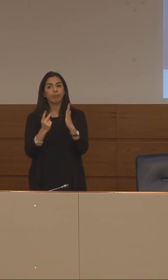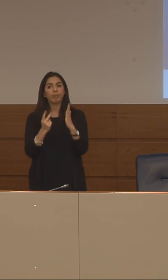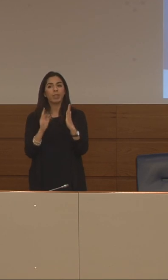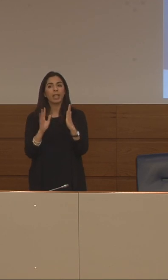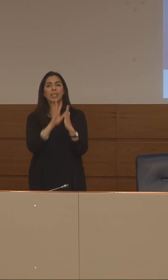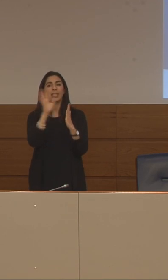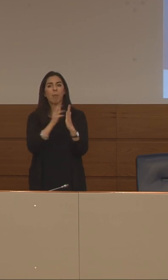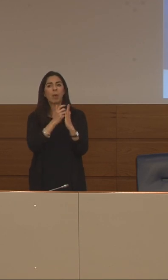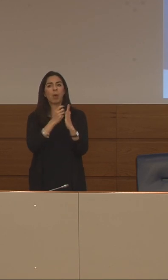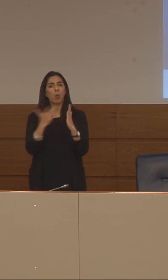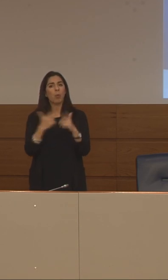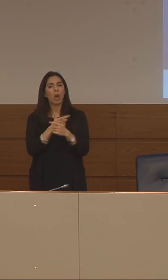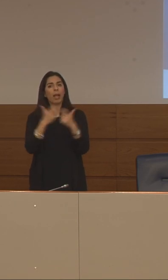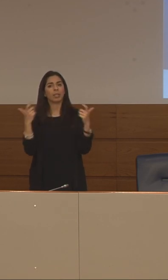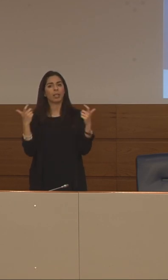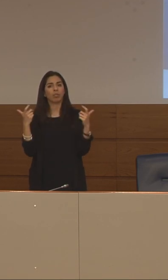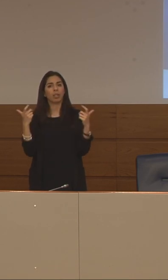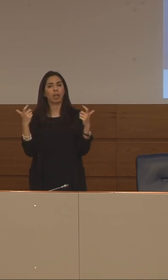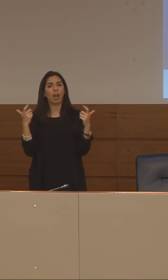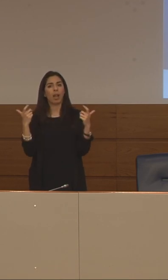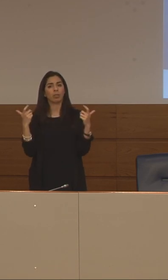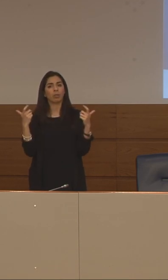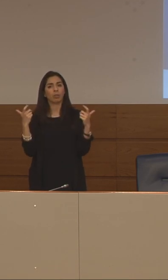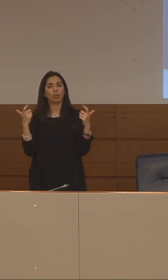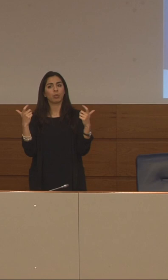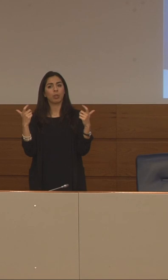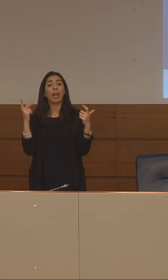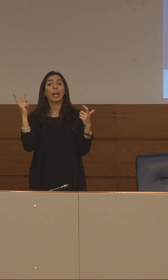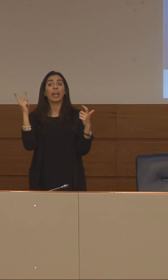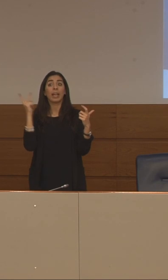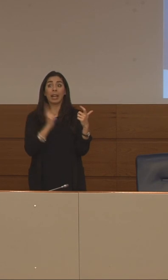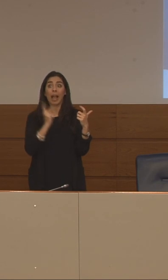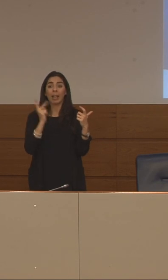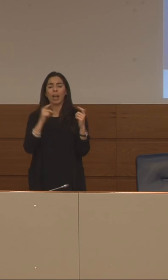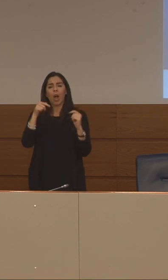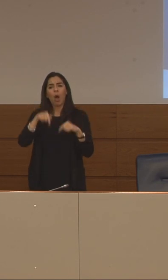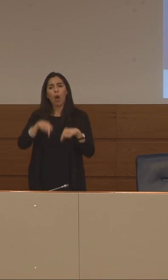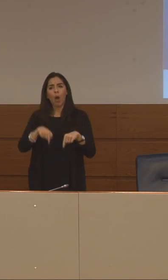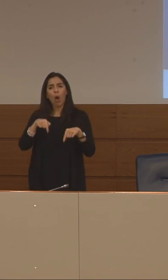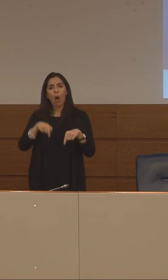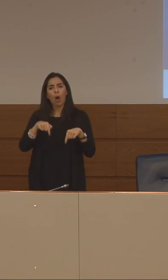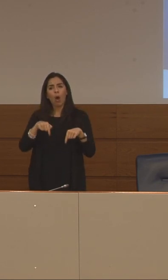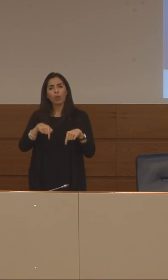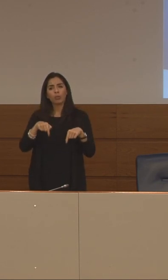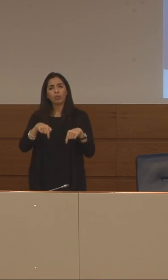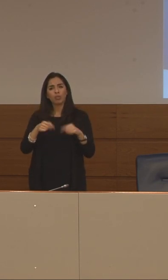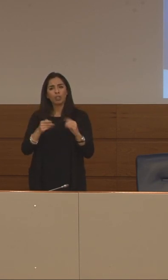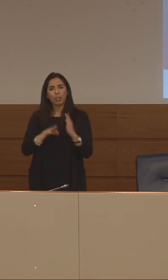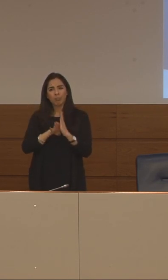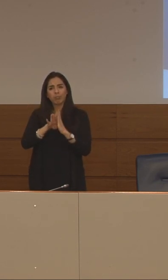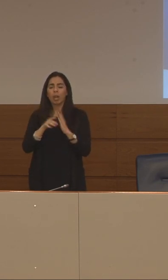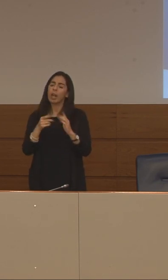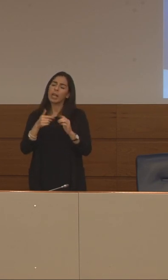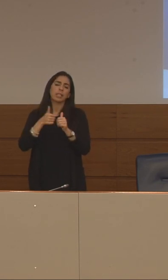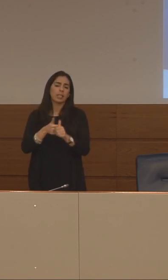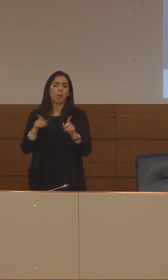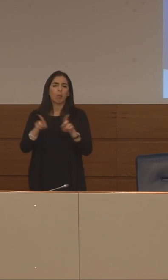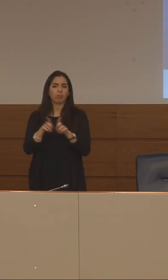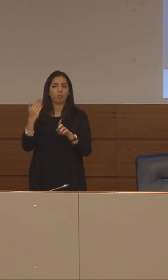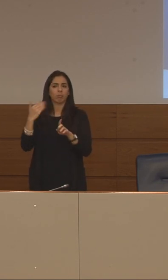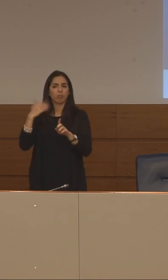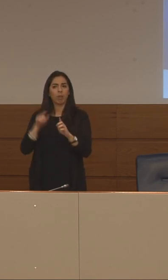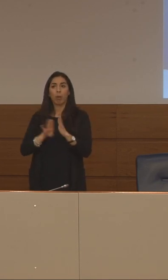elevato ma in realtà la crescita odierna è nel trend della crescita dei giorni scorsi